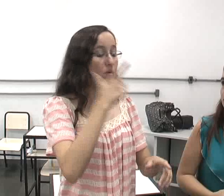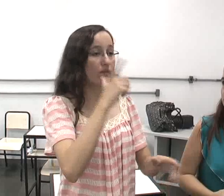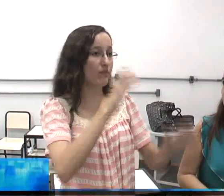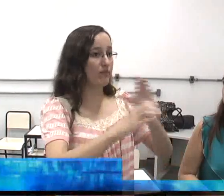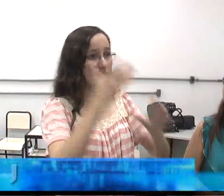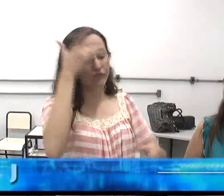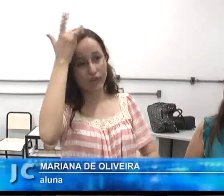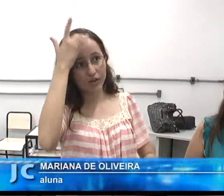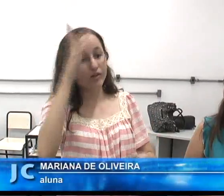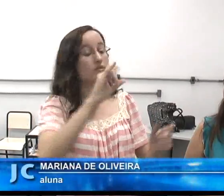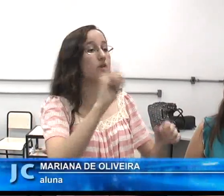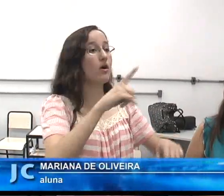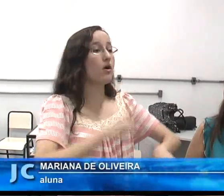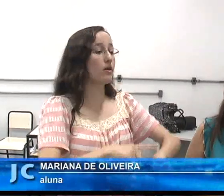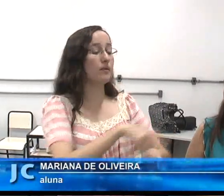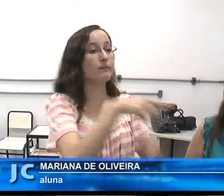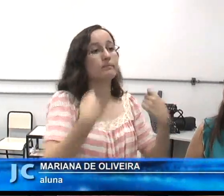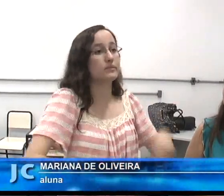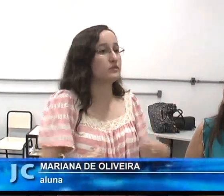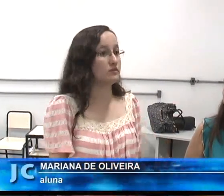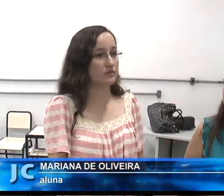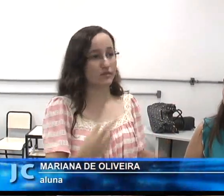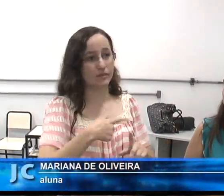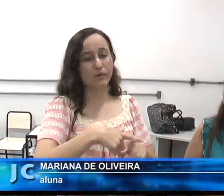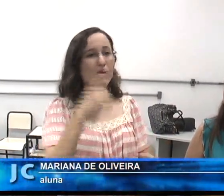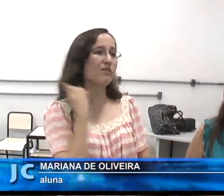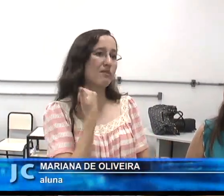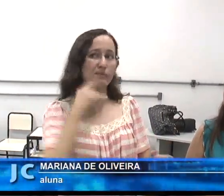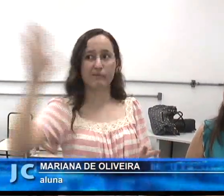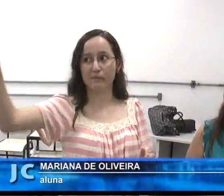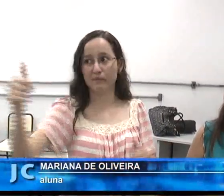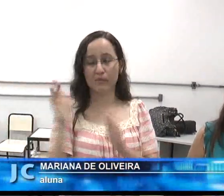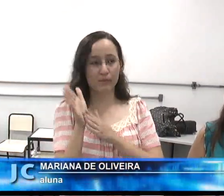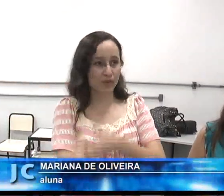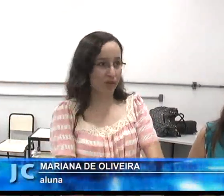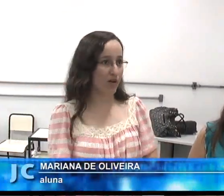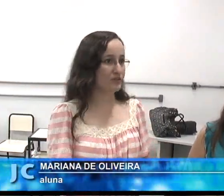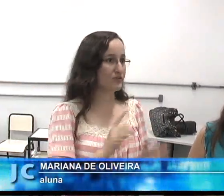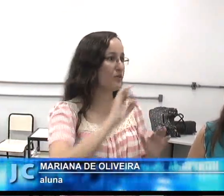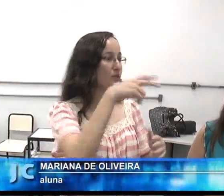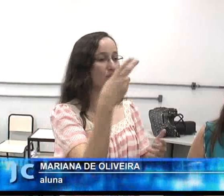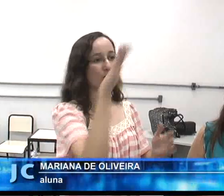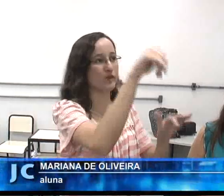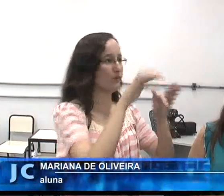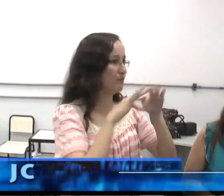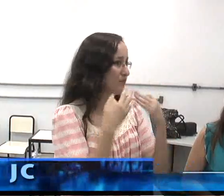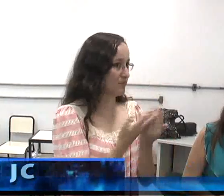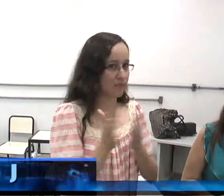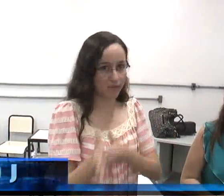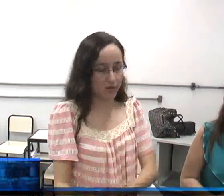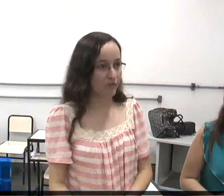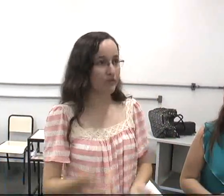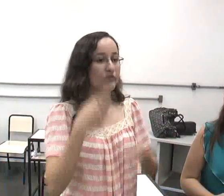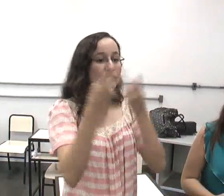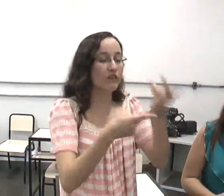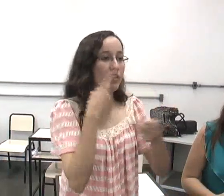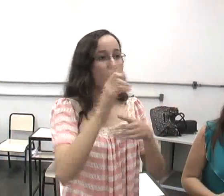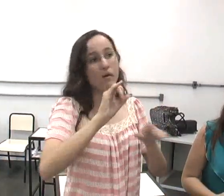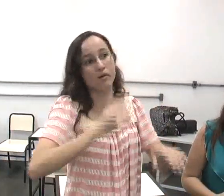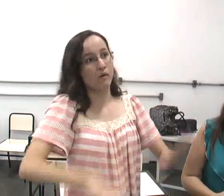as áreas é necessário como comunicar com o surdo, saber se comunicar. É muito difícil chamar intérprete, chamar acompanhante, chamar